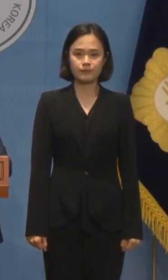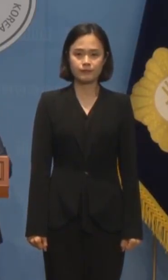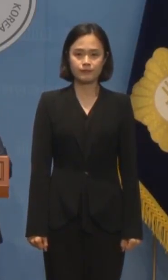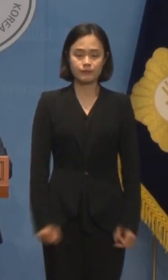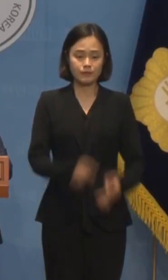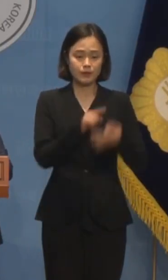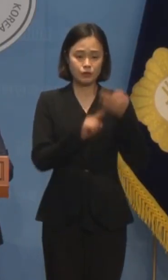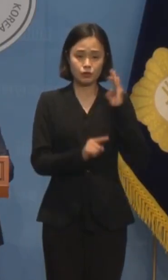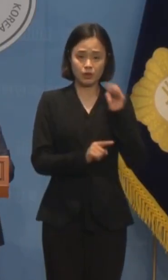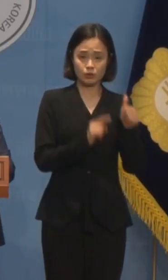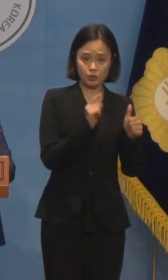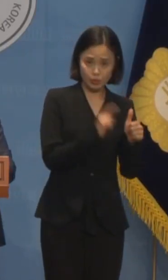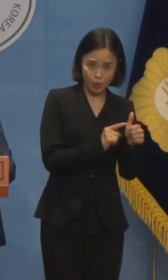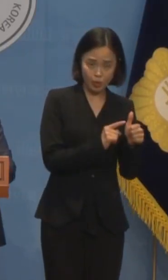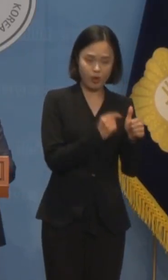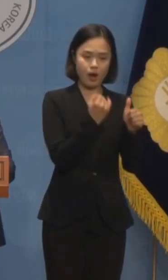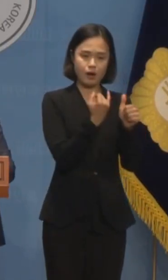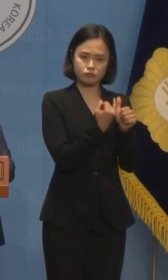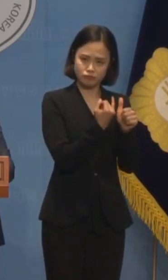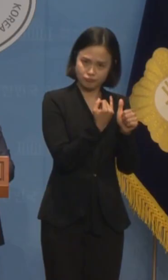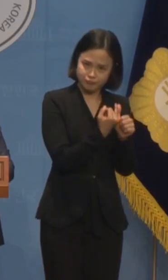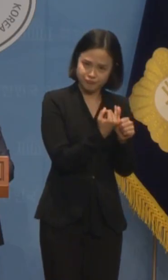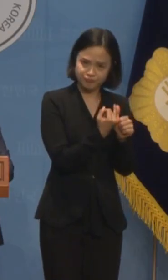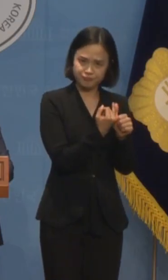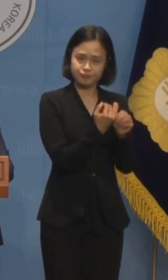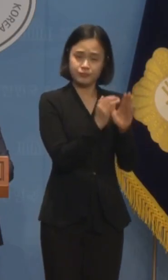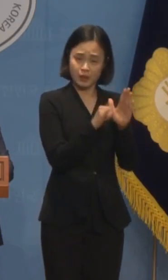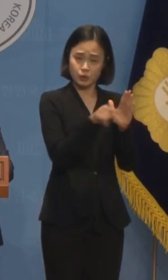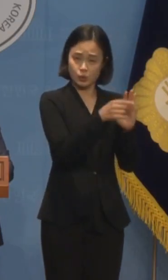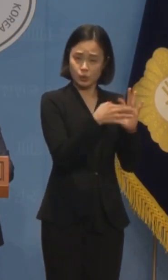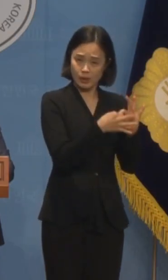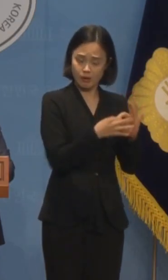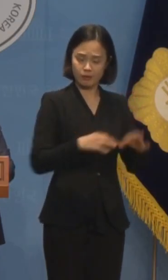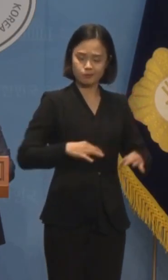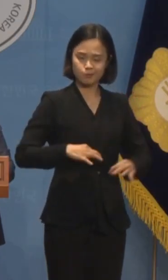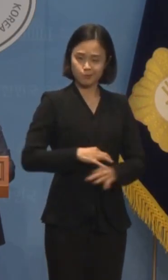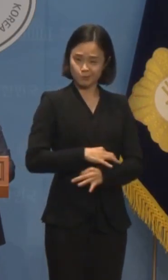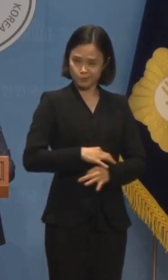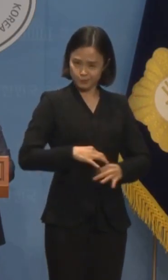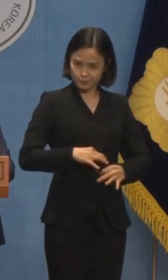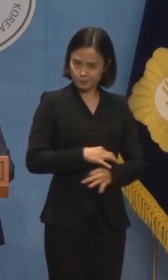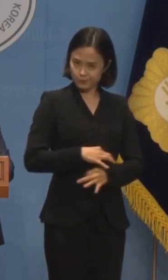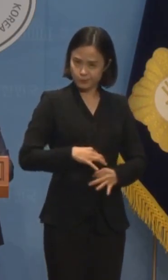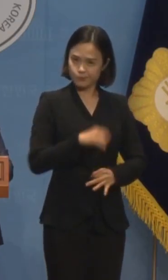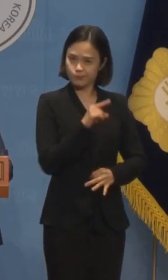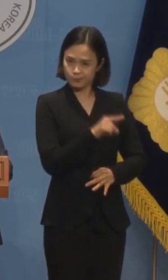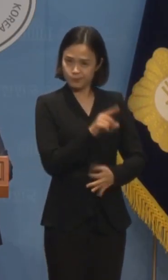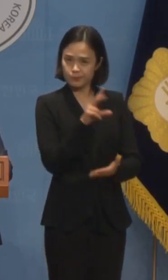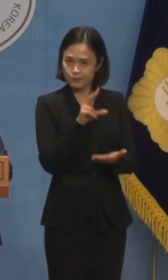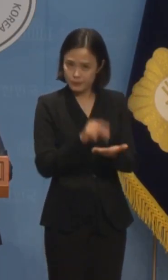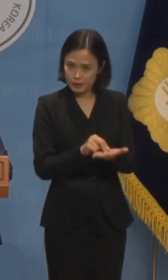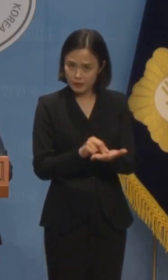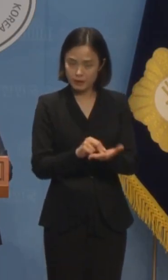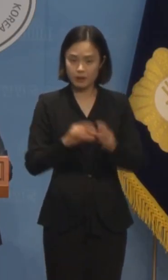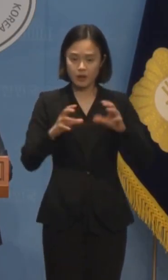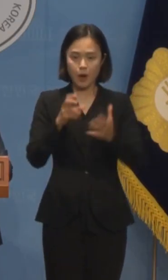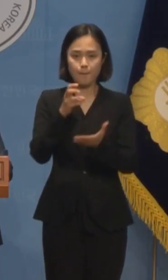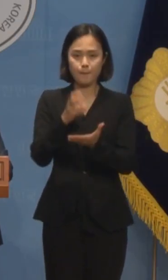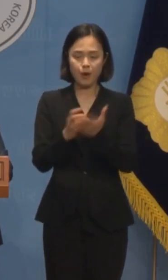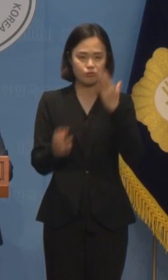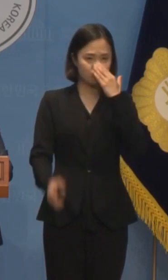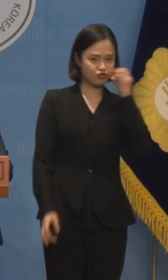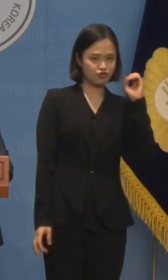윤석열 대통령과 그 일가에 대한 수많은 비리 의혹 제기, 헌법과 법률을 무시한 자의적인